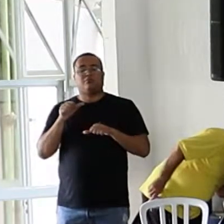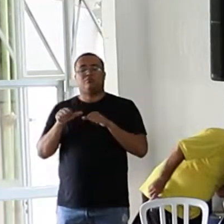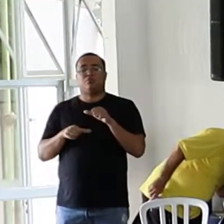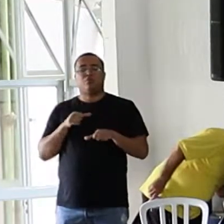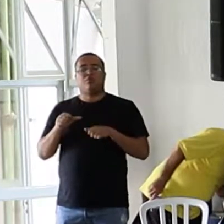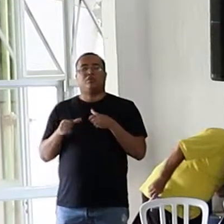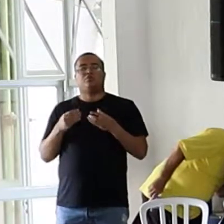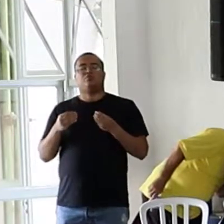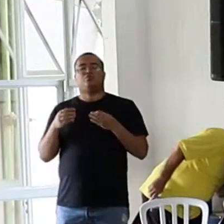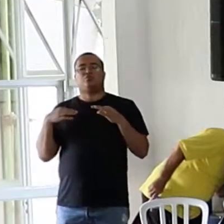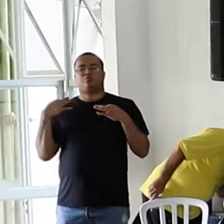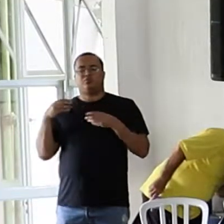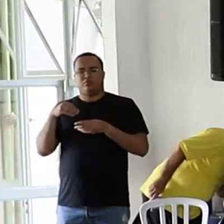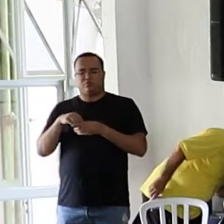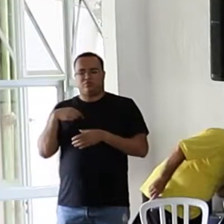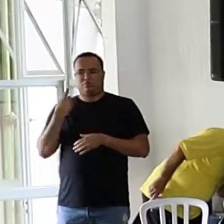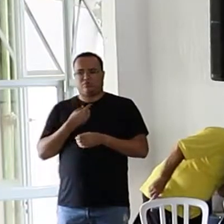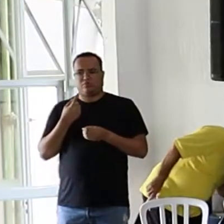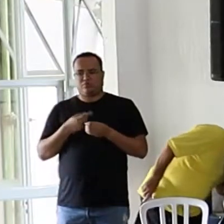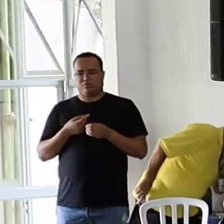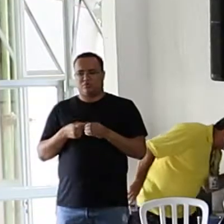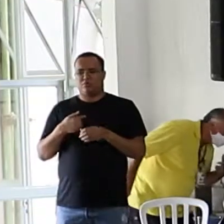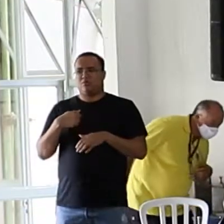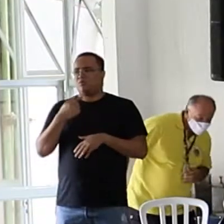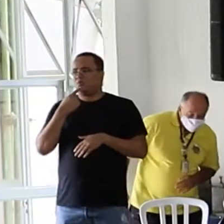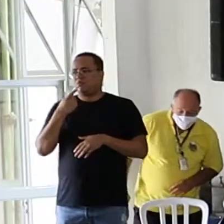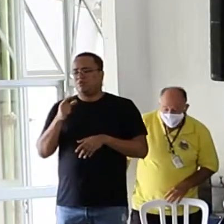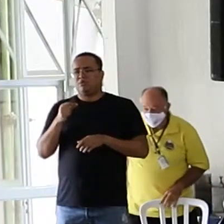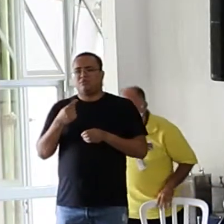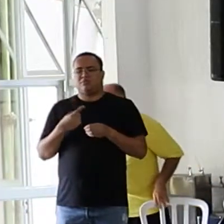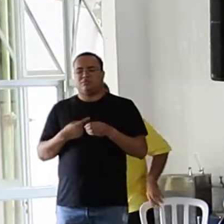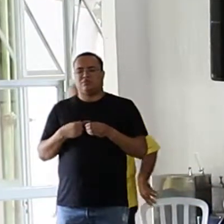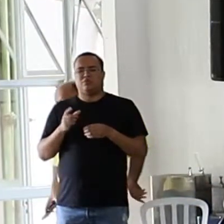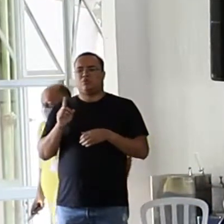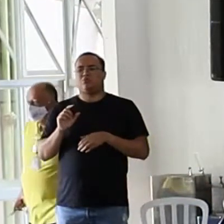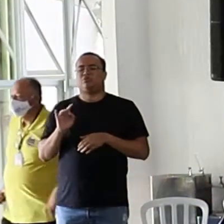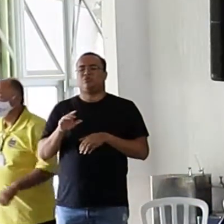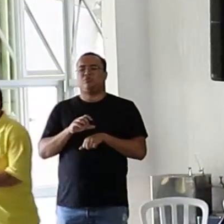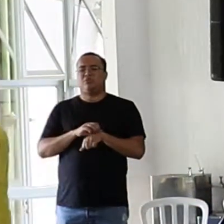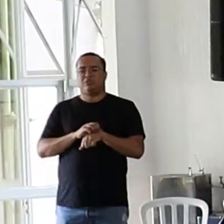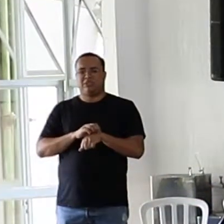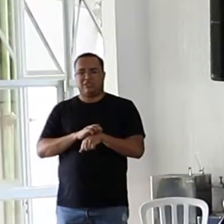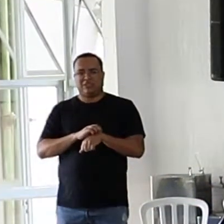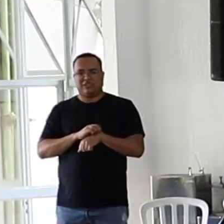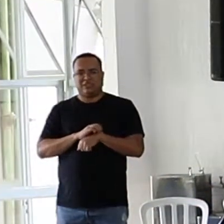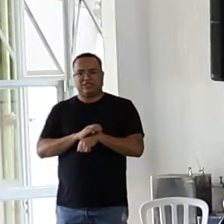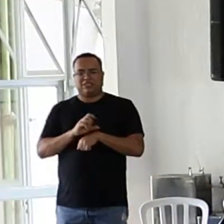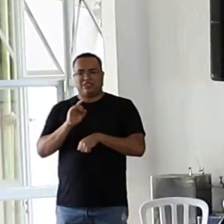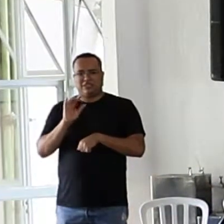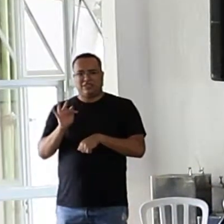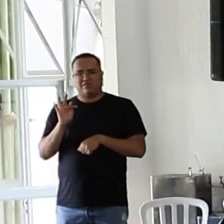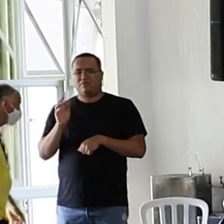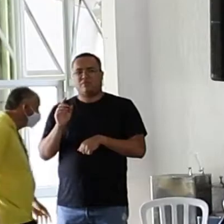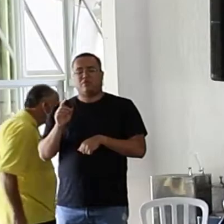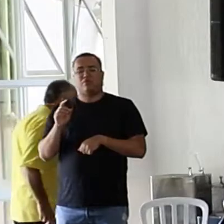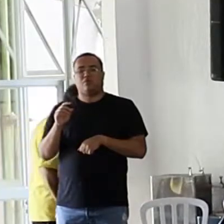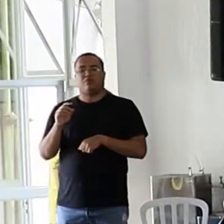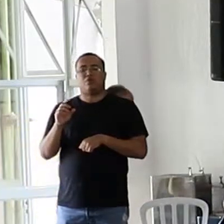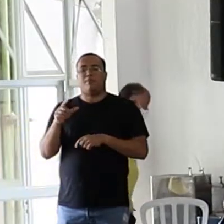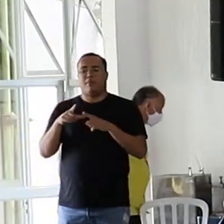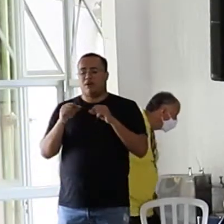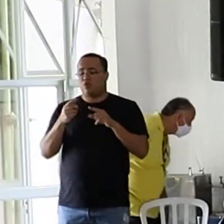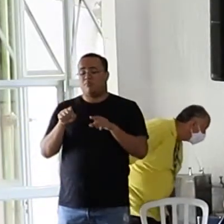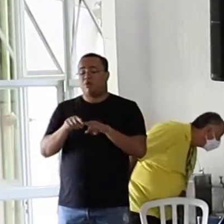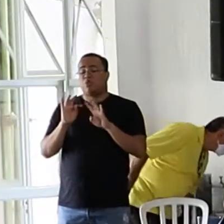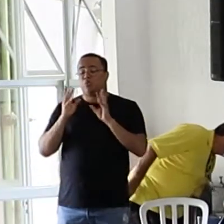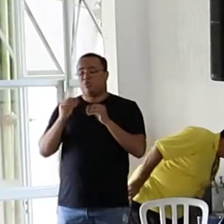no âmbito do governo do Distrito Federal agradecer ao Deputado Leandro graça que também tem rodado não